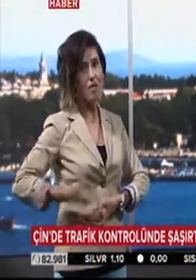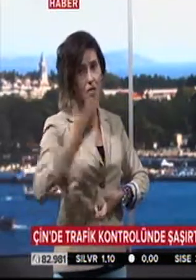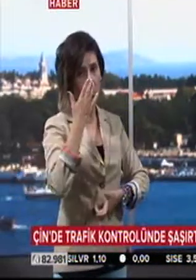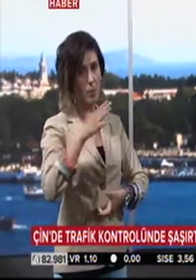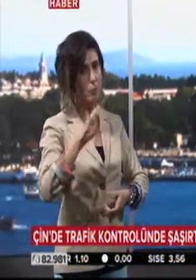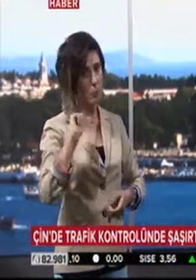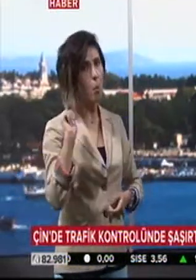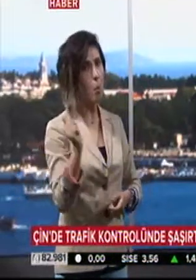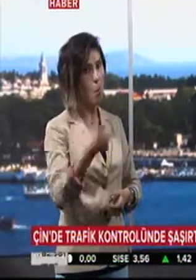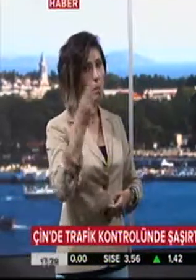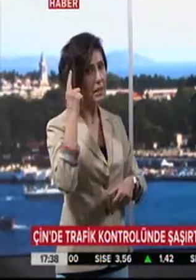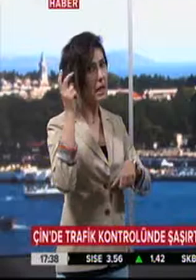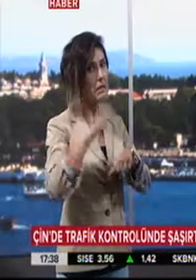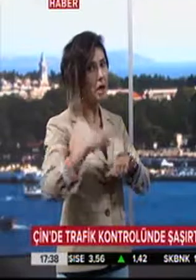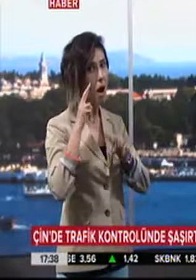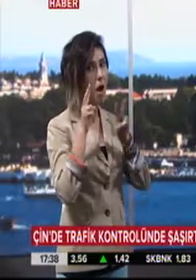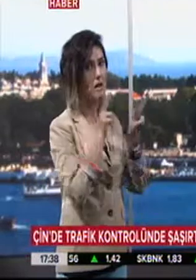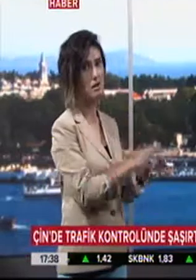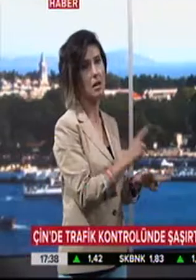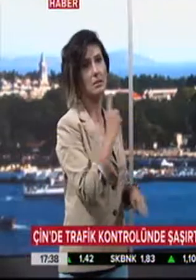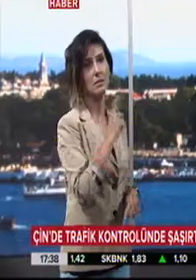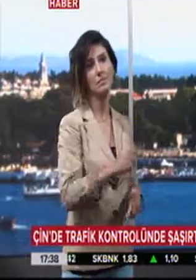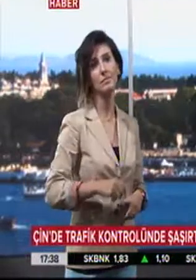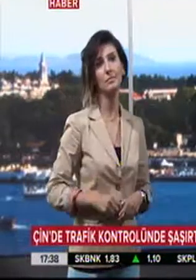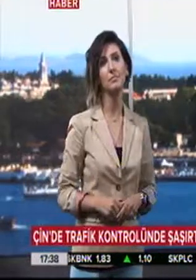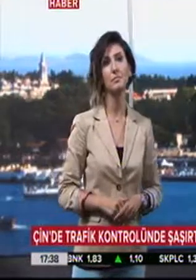ne kadar önemli olduğunu bir kez daha hatırlattı.